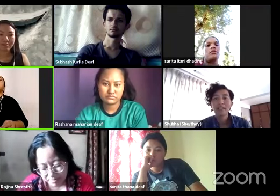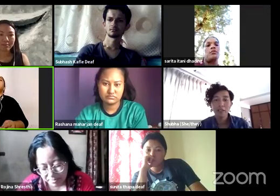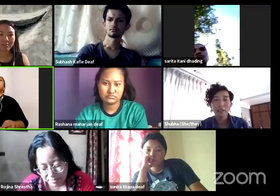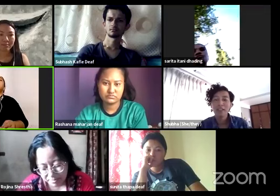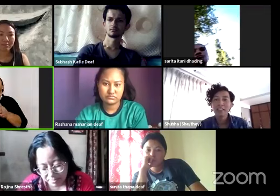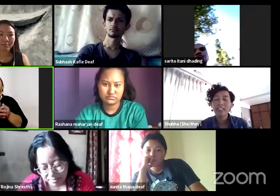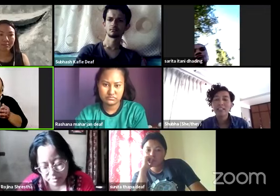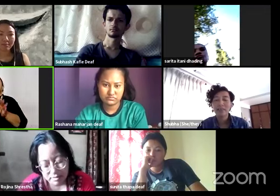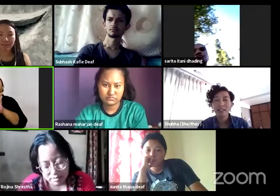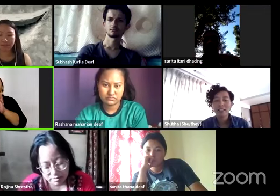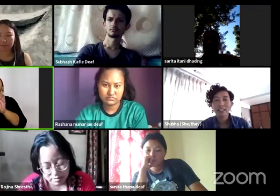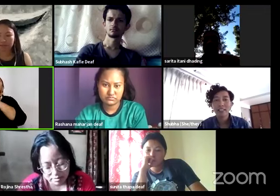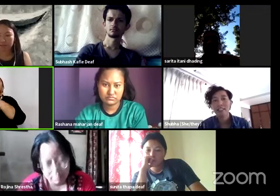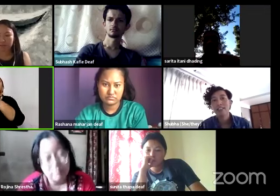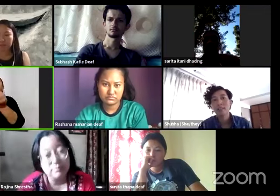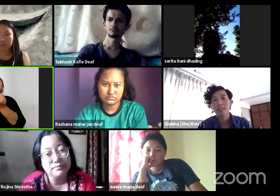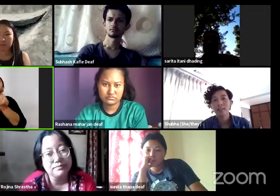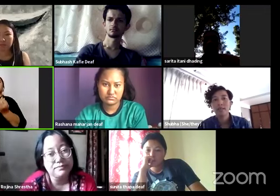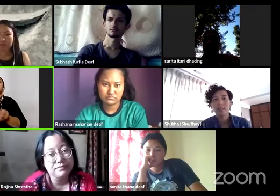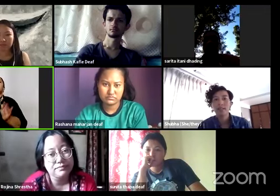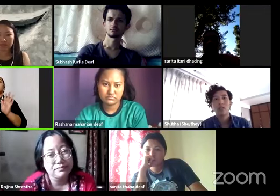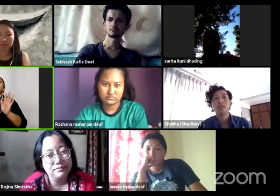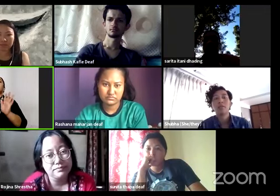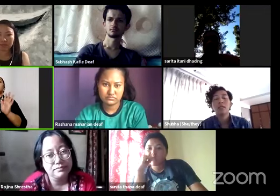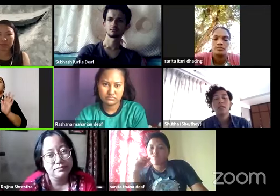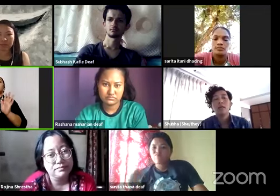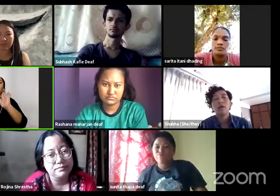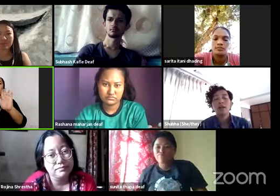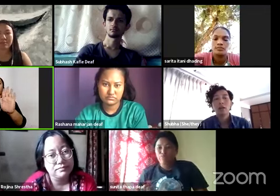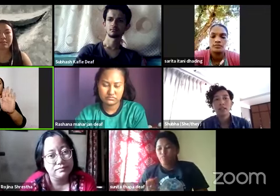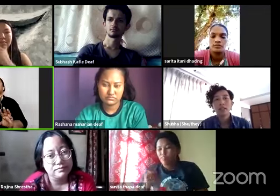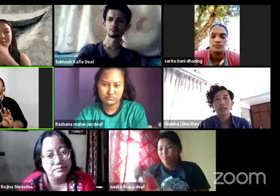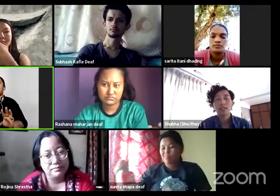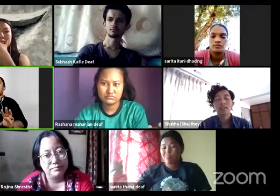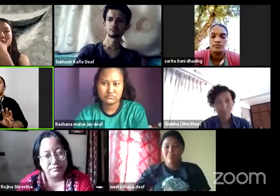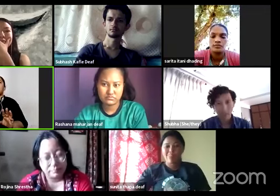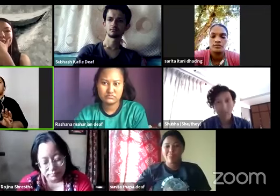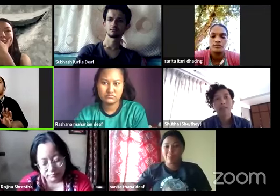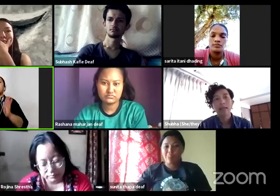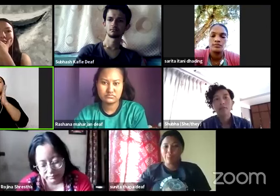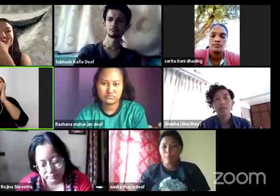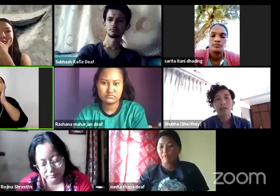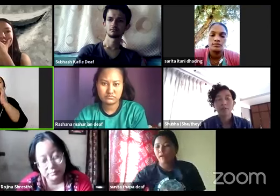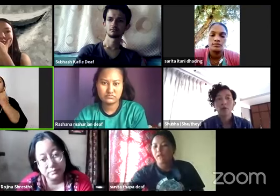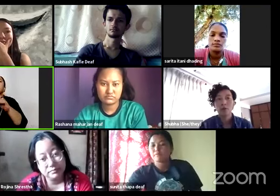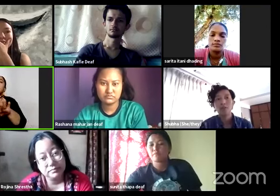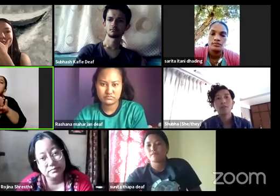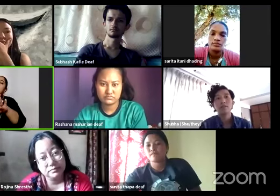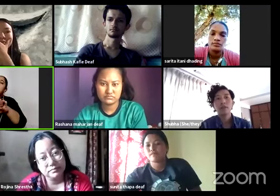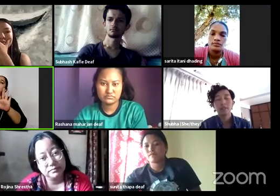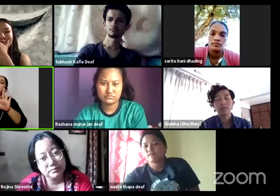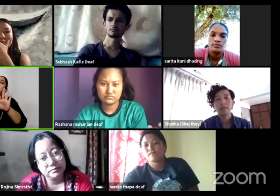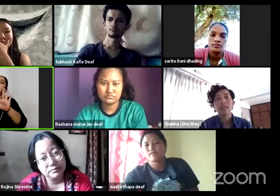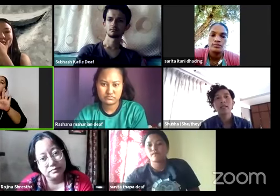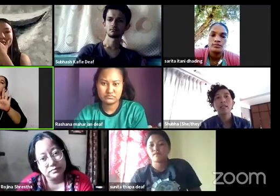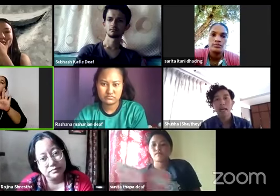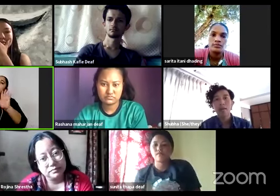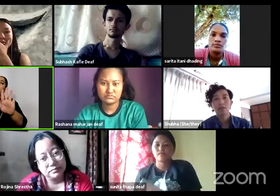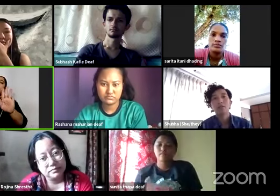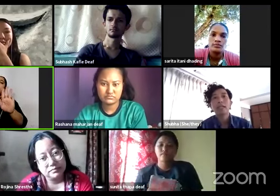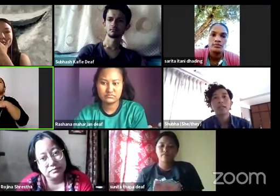कविता. अनि तिनैजना प्यानलिस्टलाई धेरै धेरै धन्यवाद. अपाङ्गता क्षेत्रभित्रै काम गरेको लामो अनुभव र